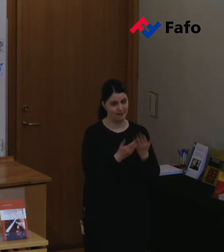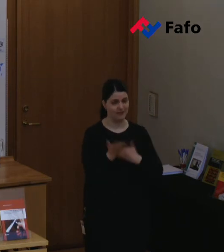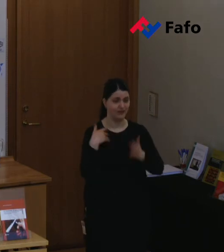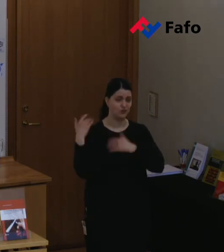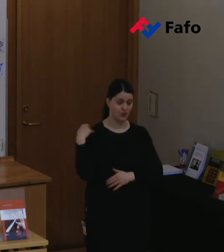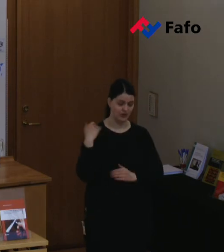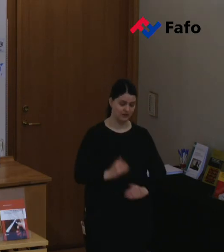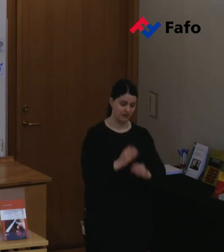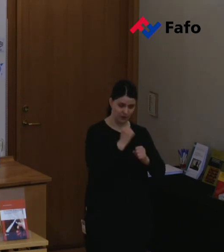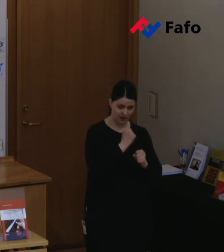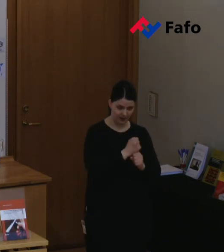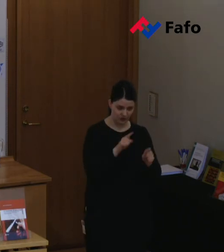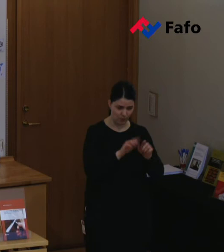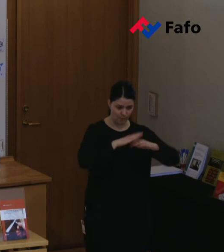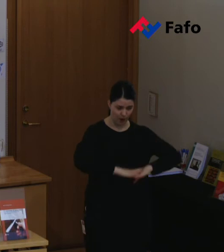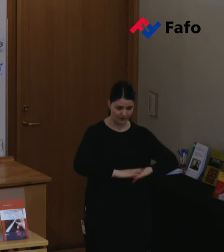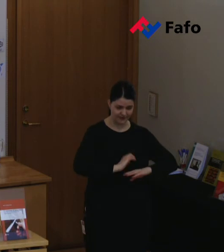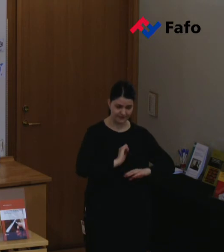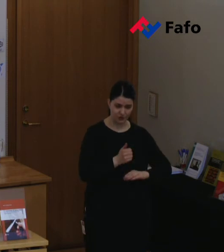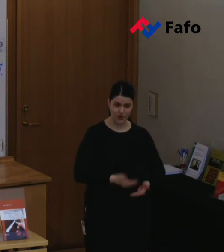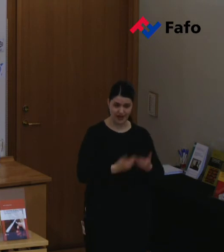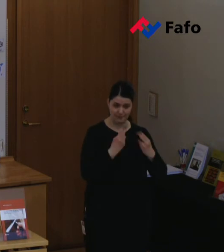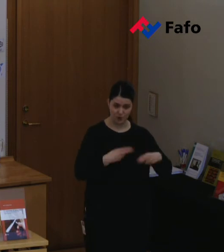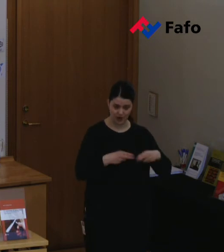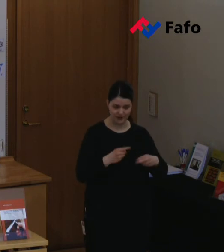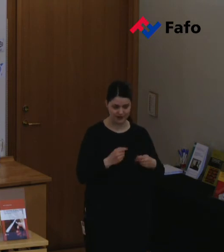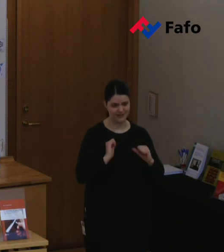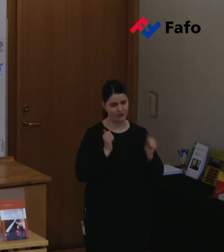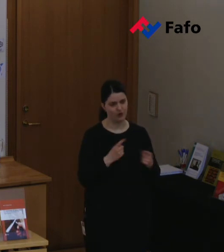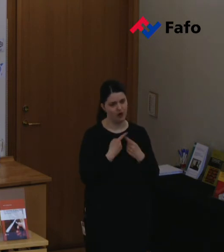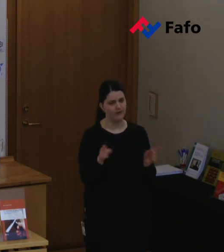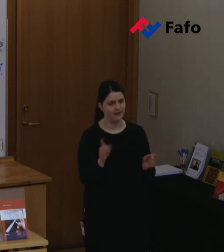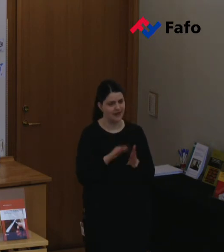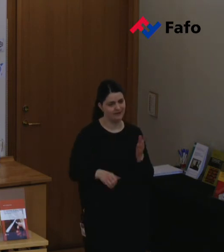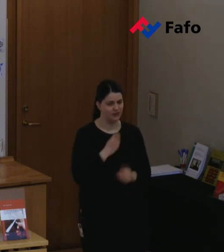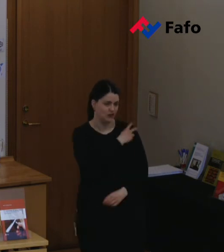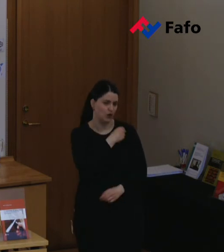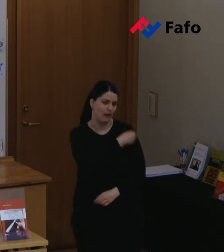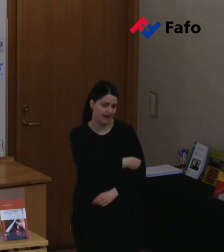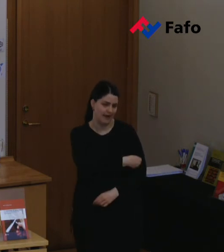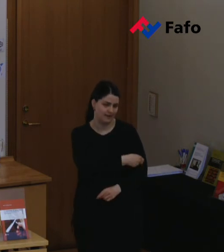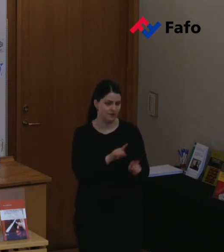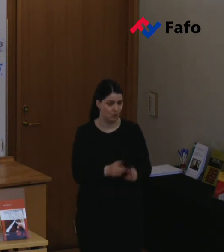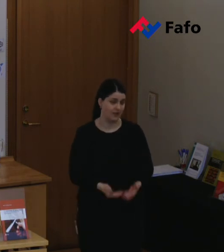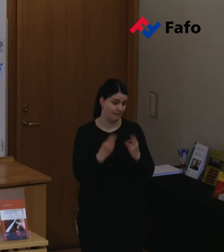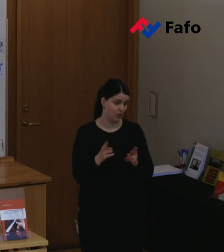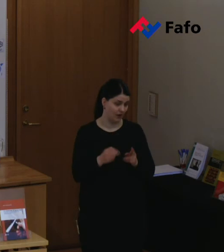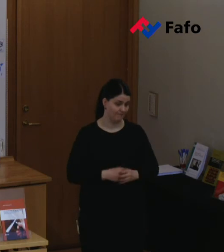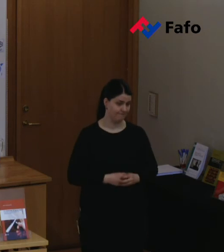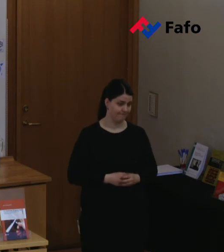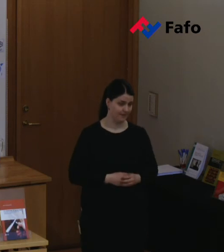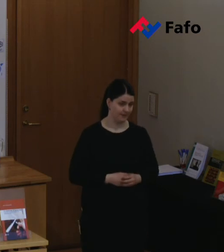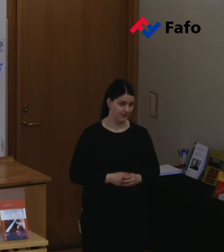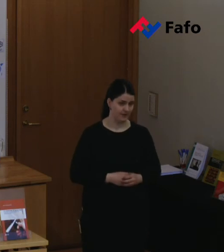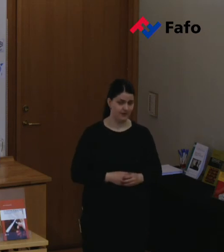arbeid som basis for hjelperollen er selvfølgelig noe annet enn for eksempel sykepleie som hjelperolle. Og jeg snakker ut